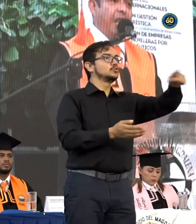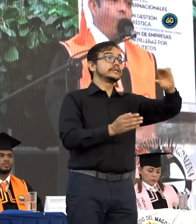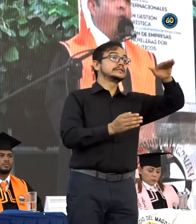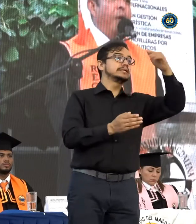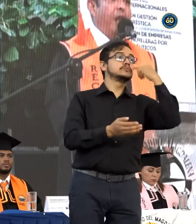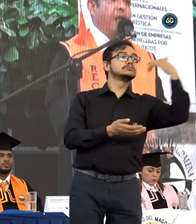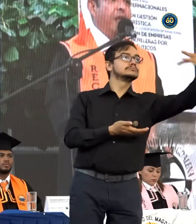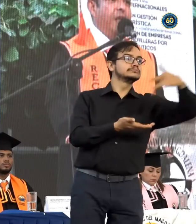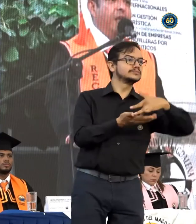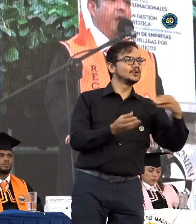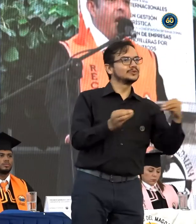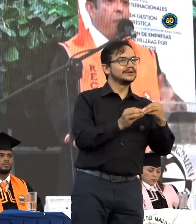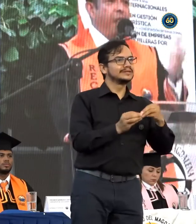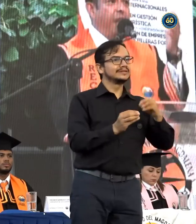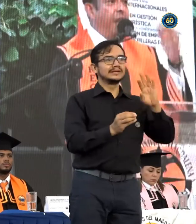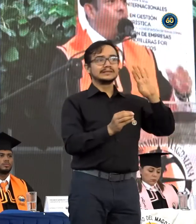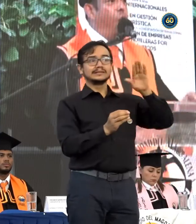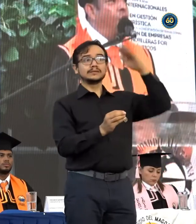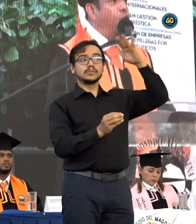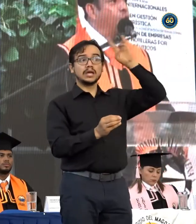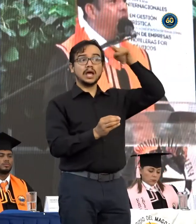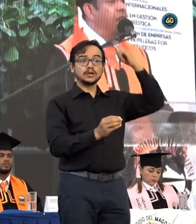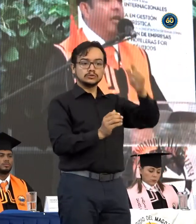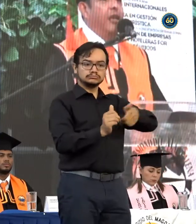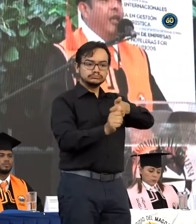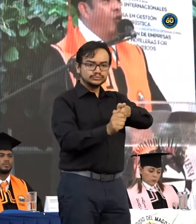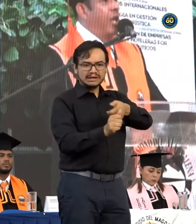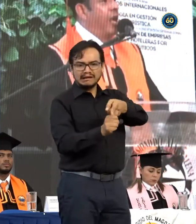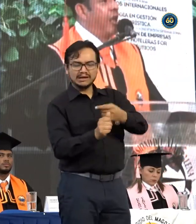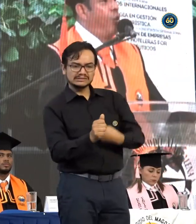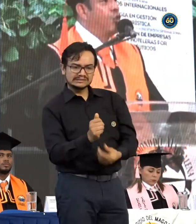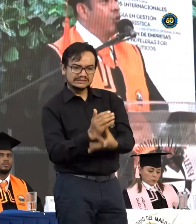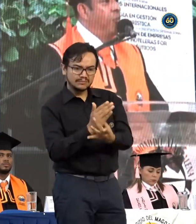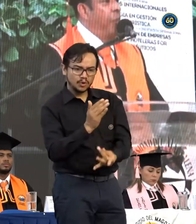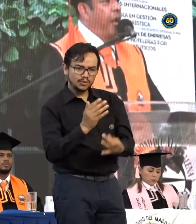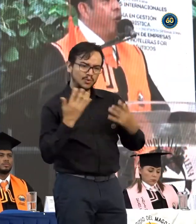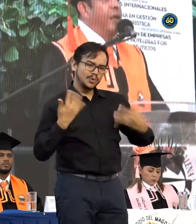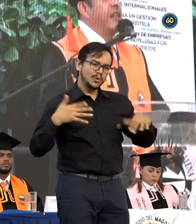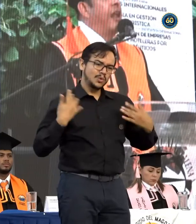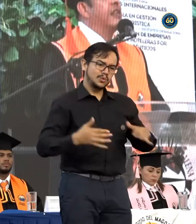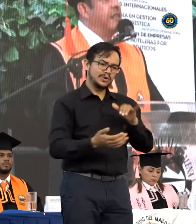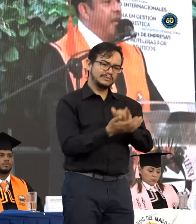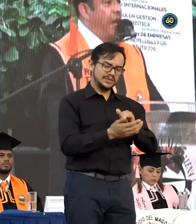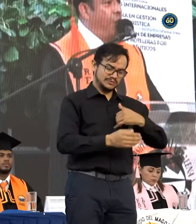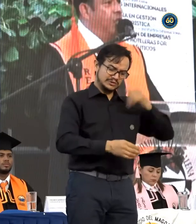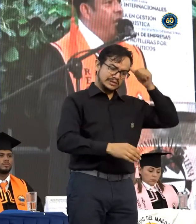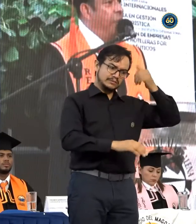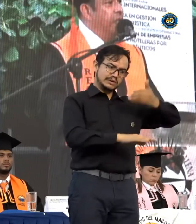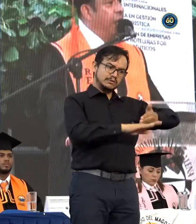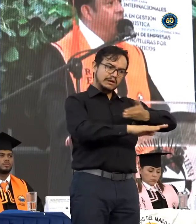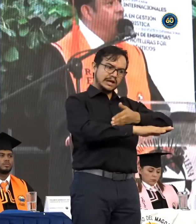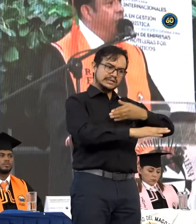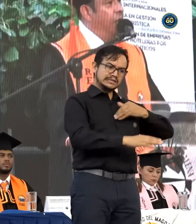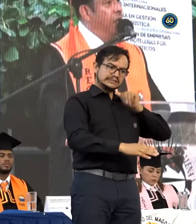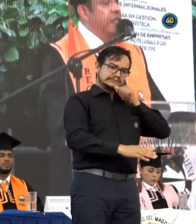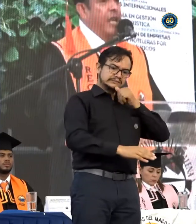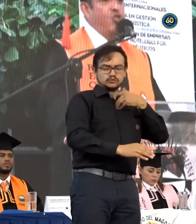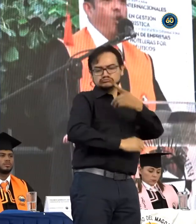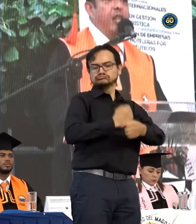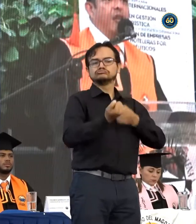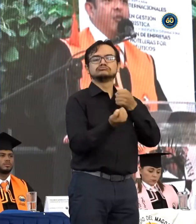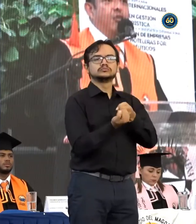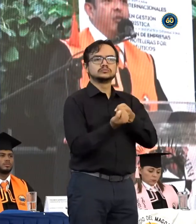a padrinen luego un estudiante que no tenga recursos para que no pase las necesidades que ustedes pasaron sean solidarios